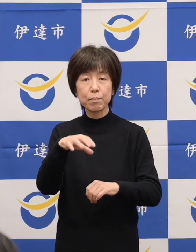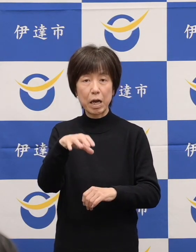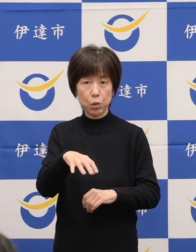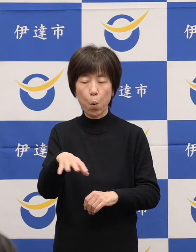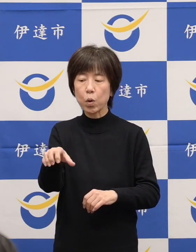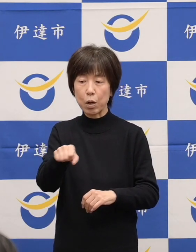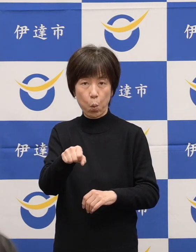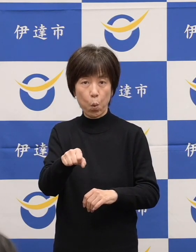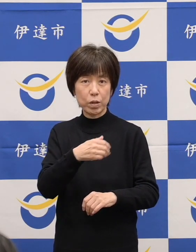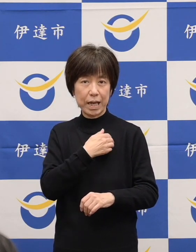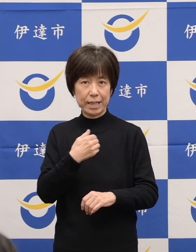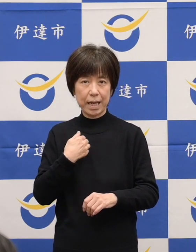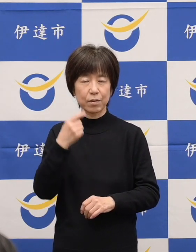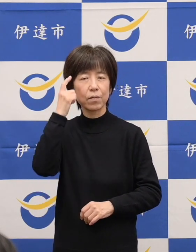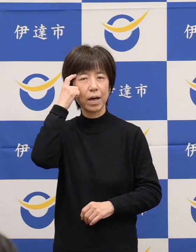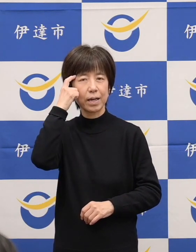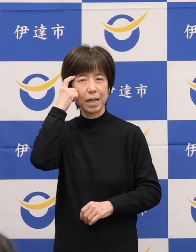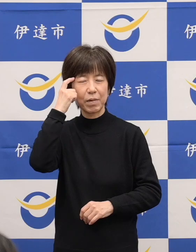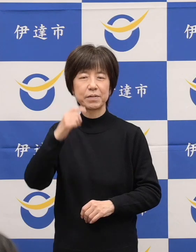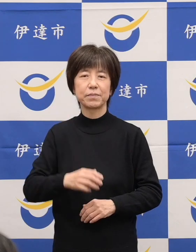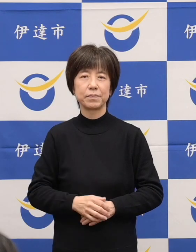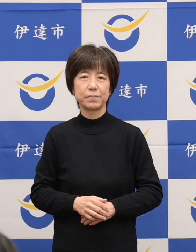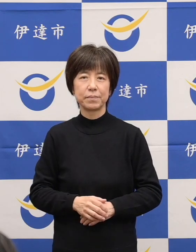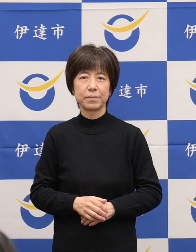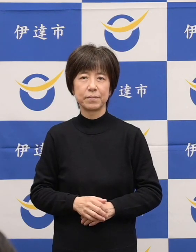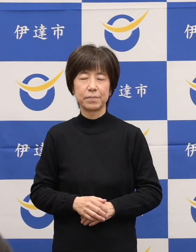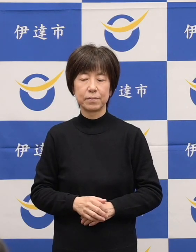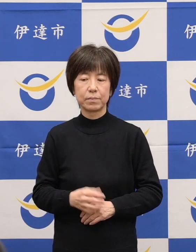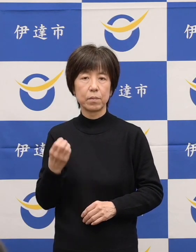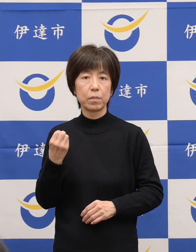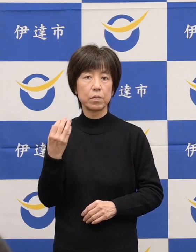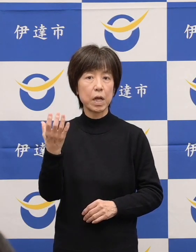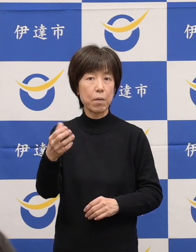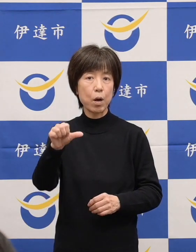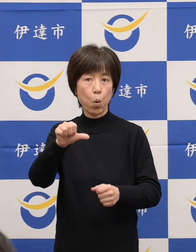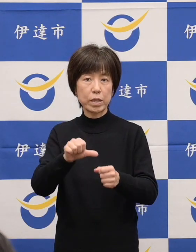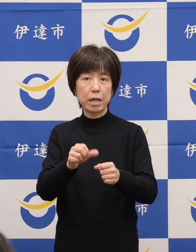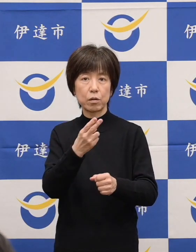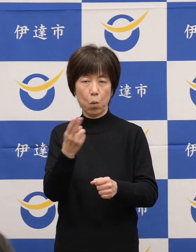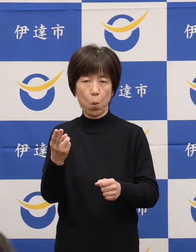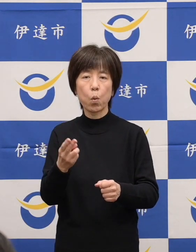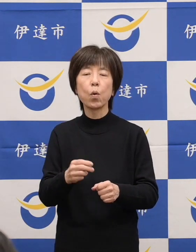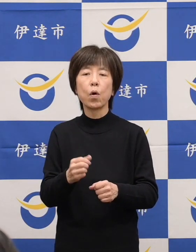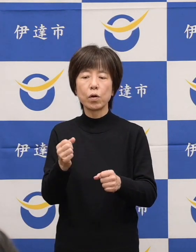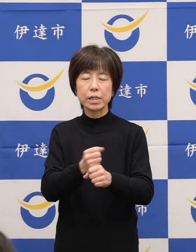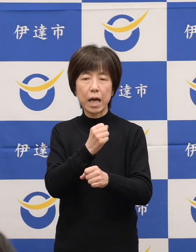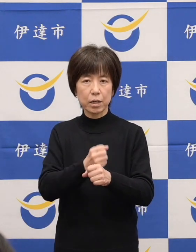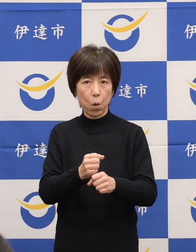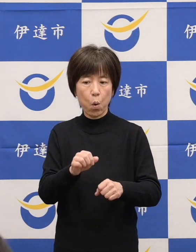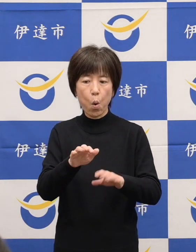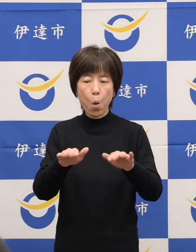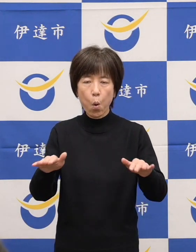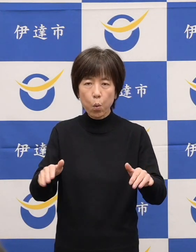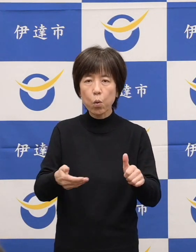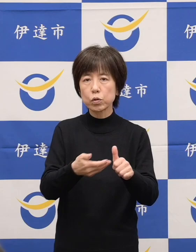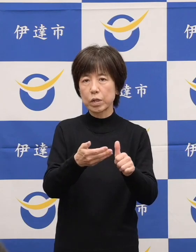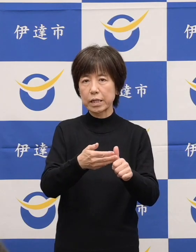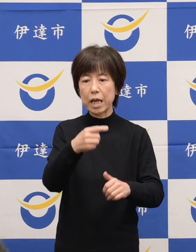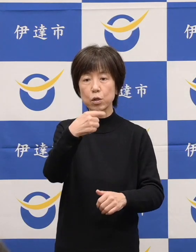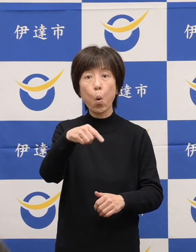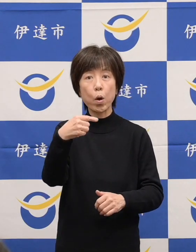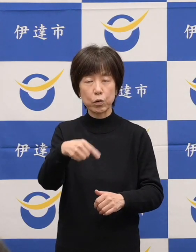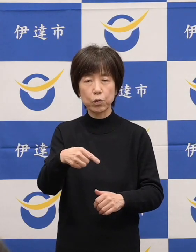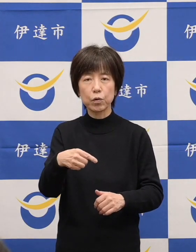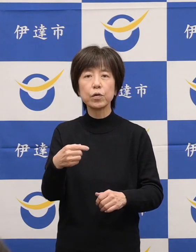たと考えております。このように令和5年度は産業、子育て、教育、そ